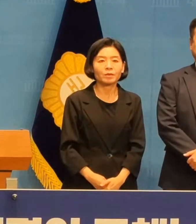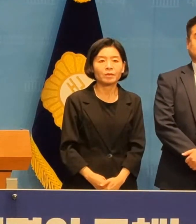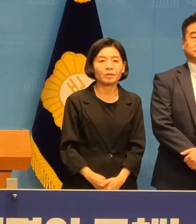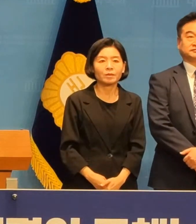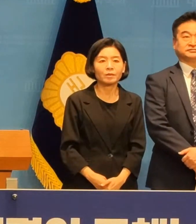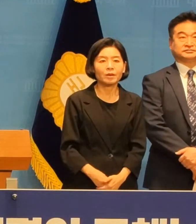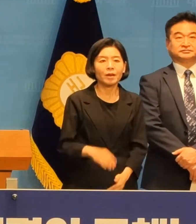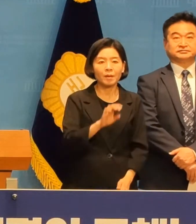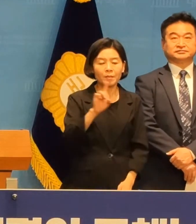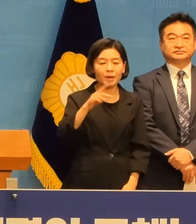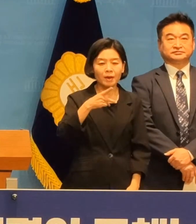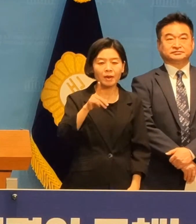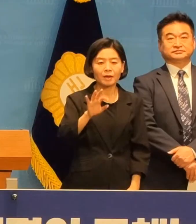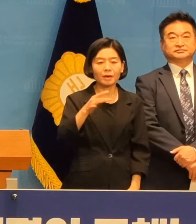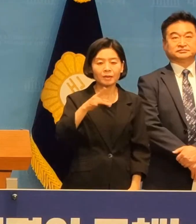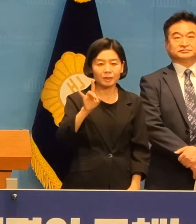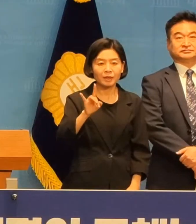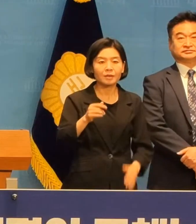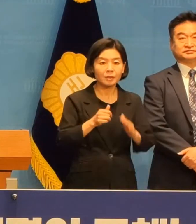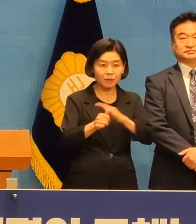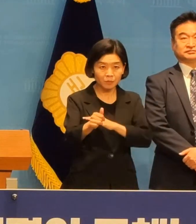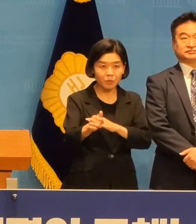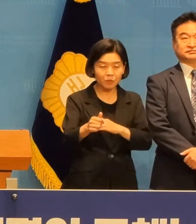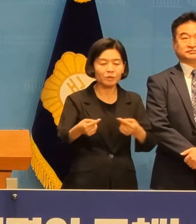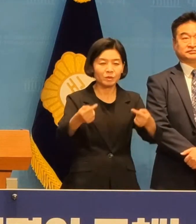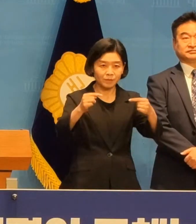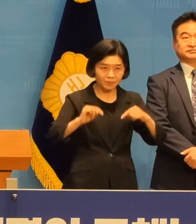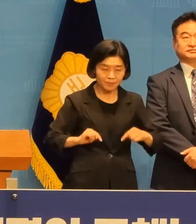파랑새 대표 박종선님이 자리해 주셨습니다.